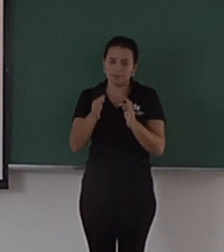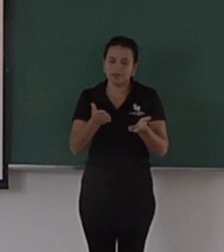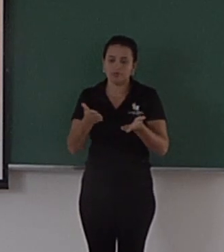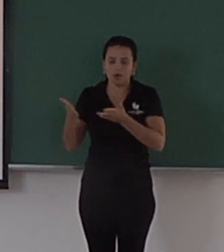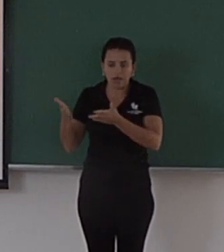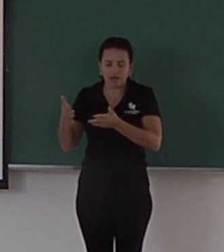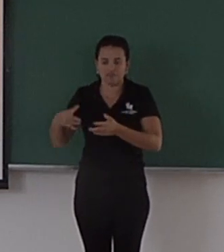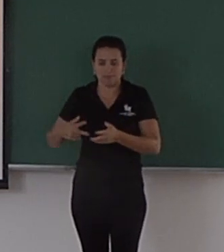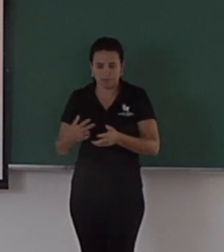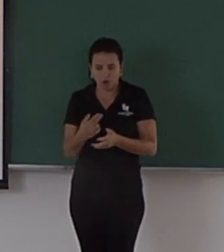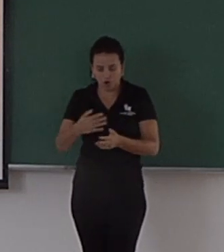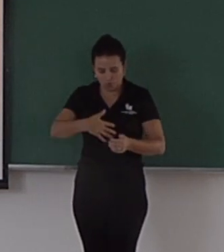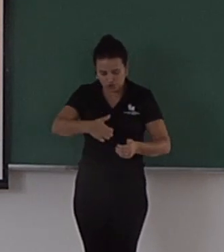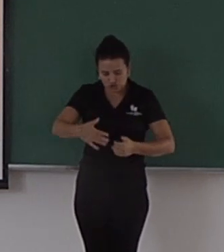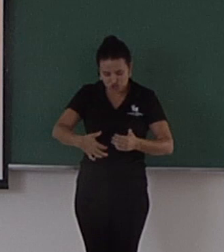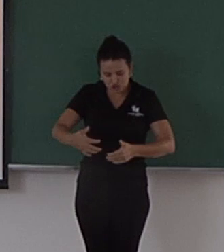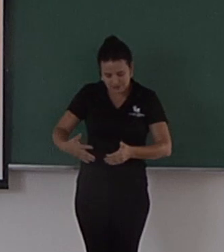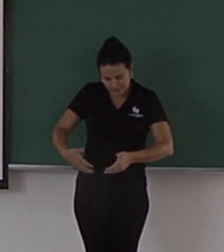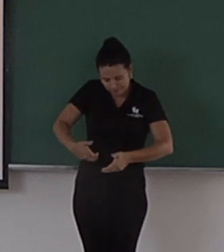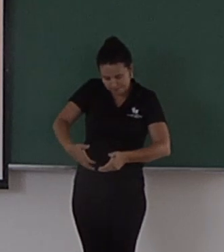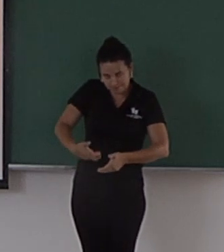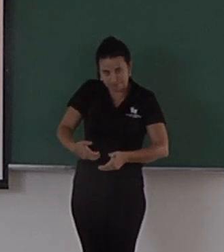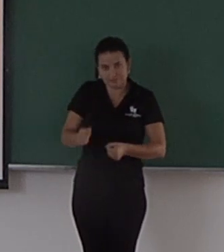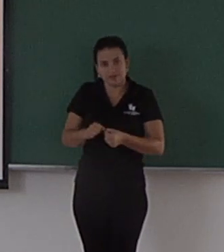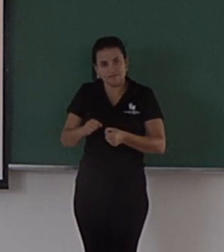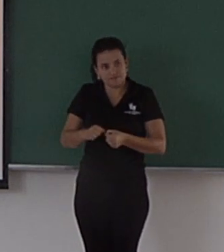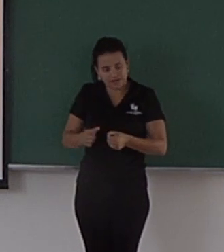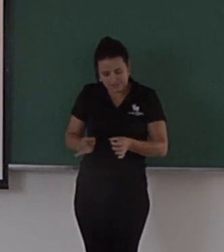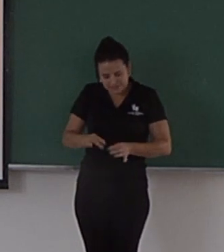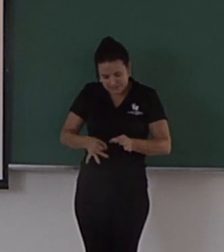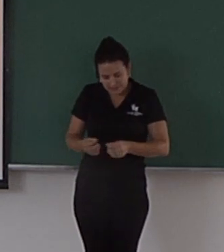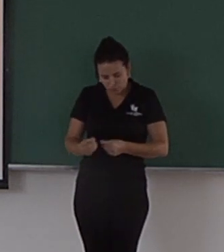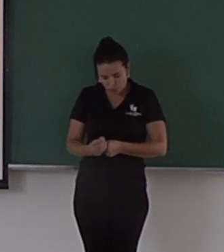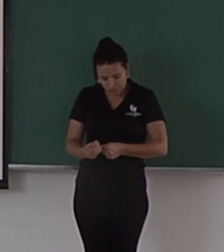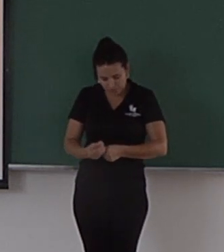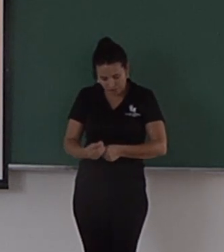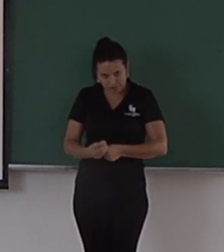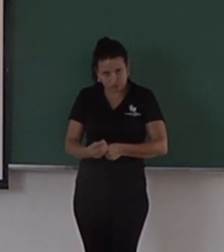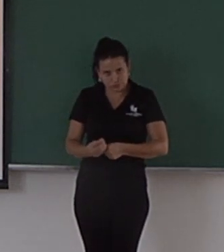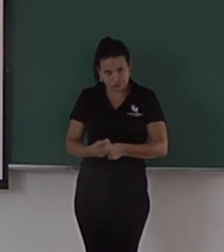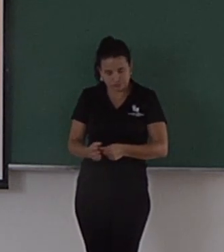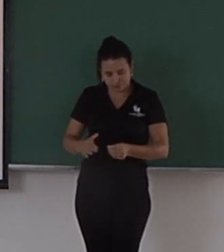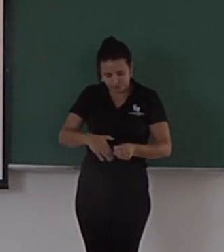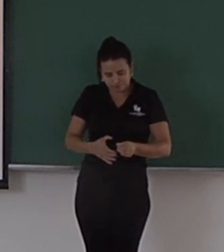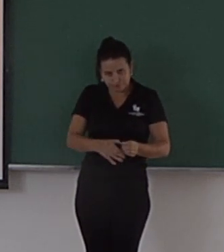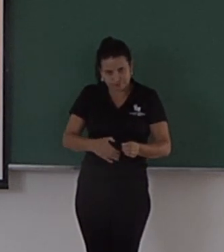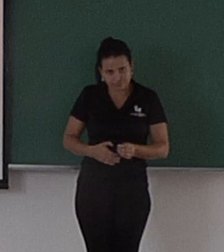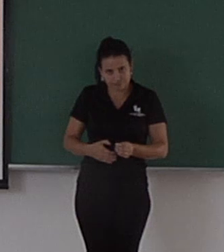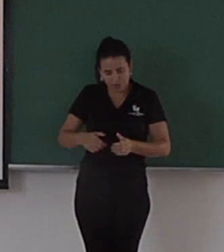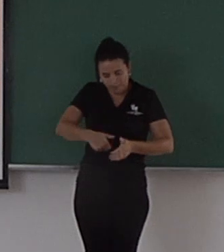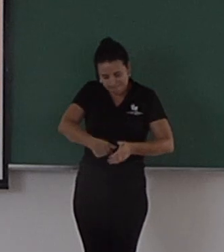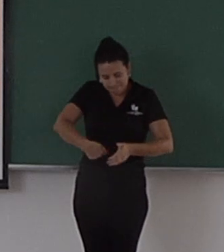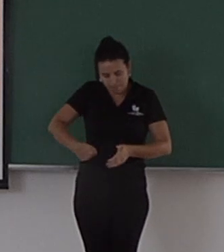toda essa pele, faz um curativo com uma pomada tópica chamada sulfadiazina de prata. A gente faz esse curativo e a criança